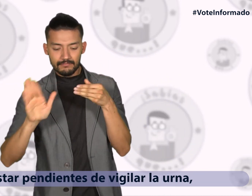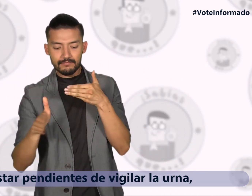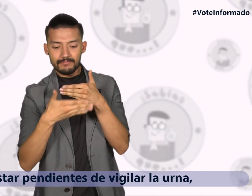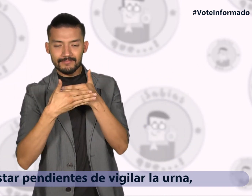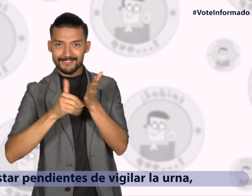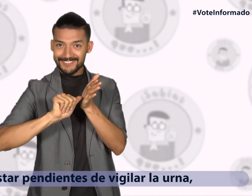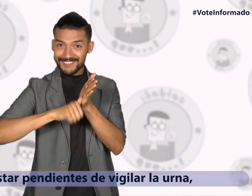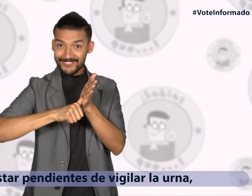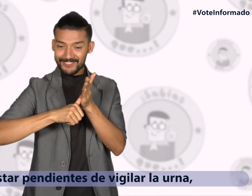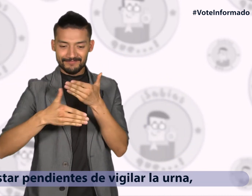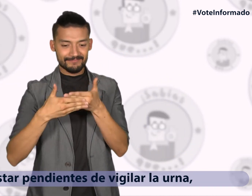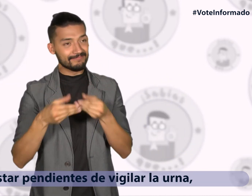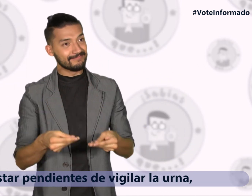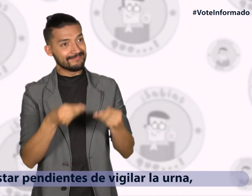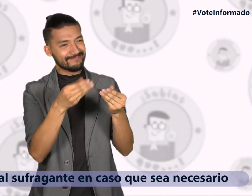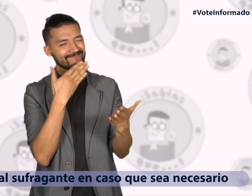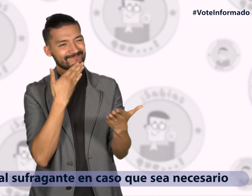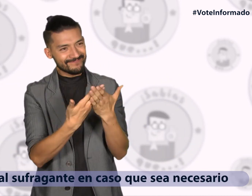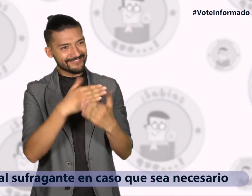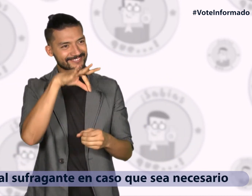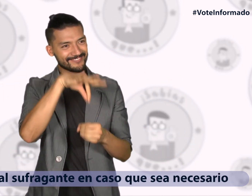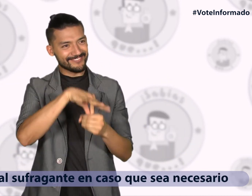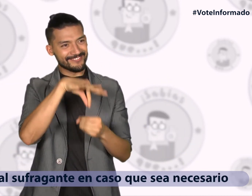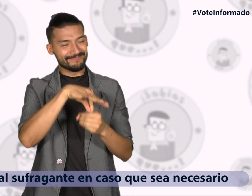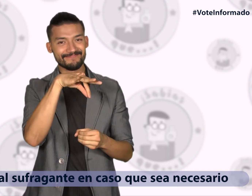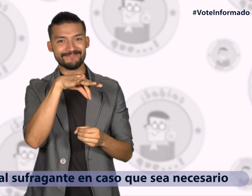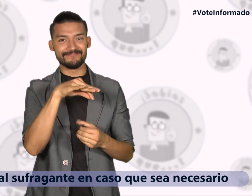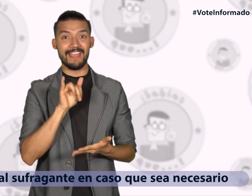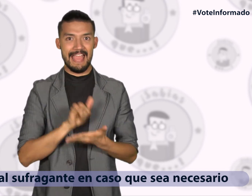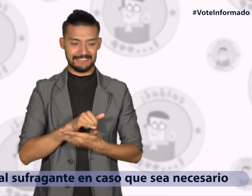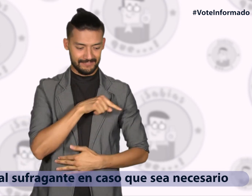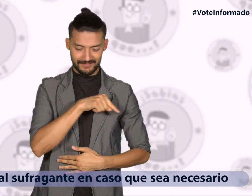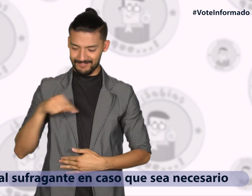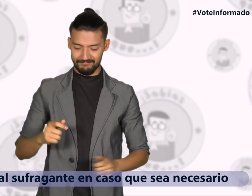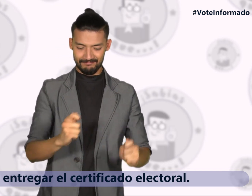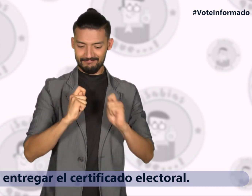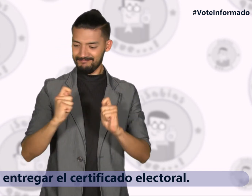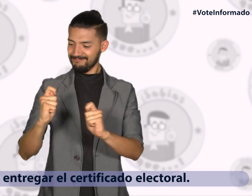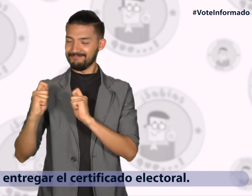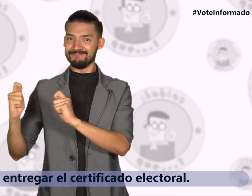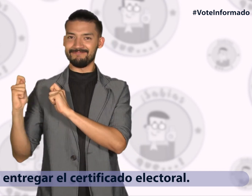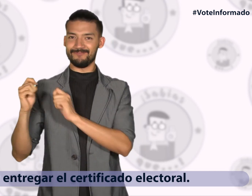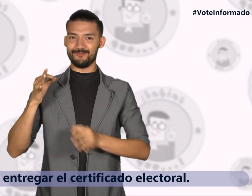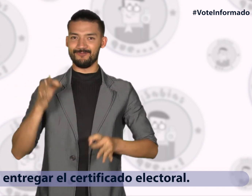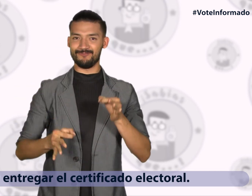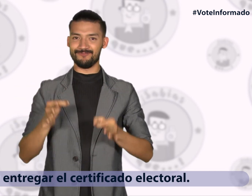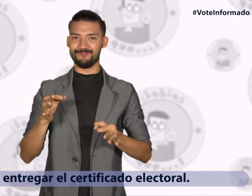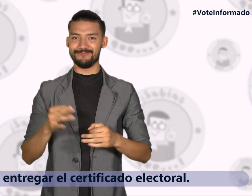pendientes de vigilar la urna, ayudar al sufragante en caso que sea necesario y entregar el certificado electoral.